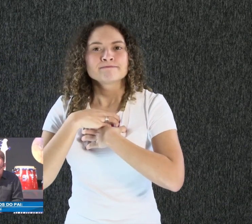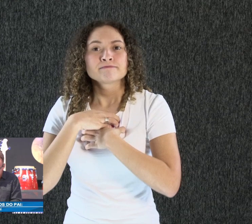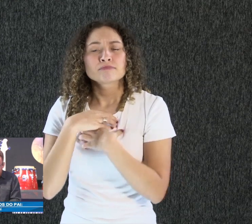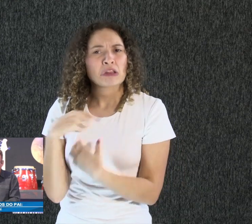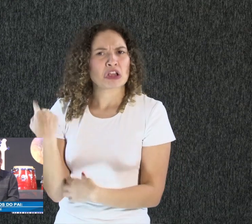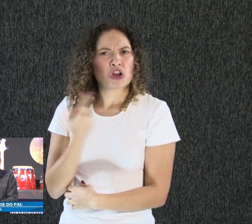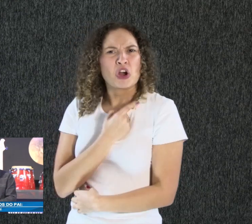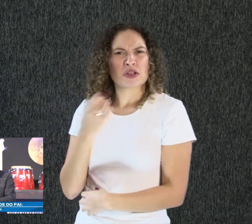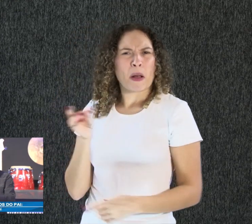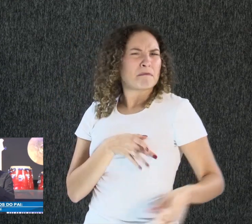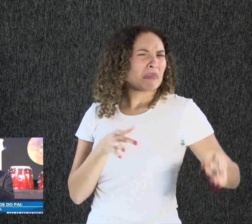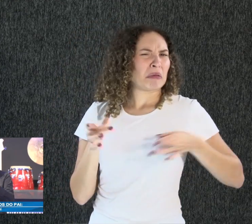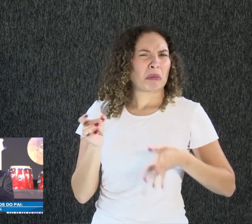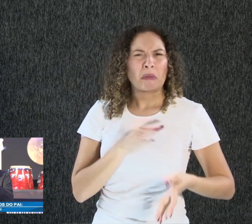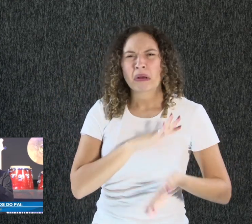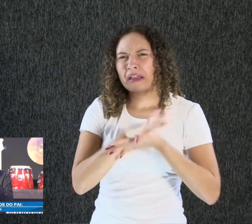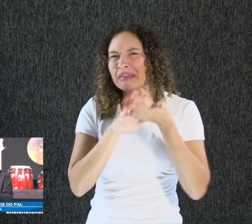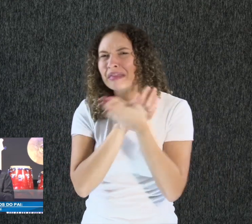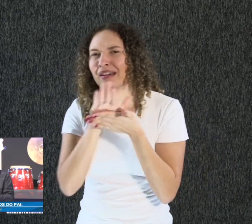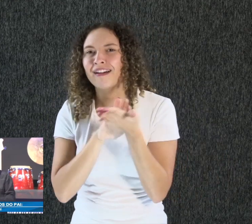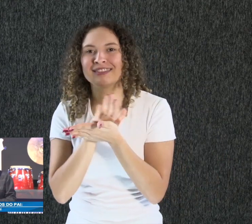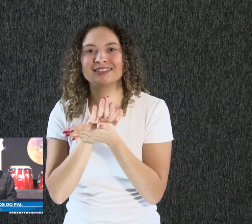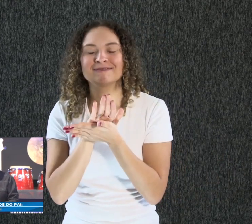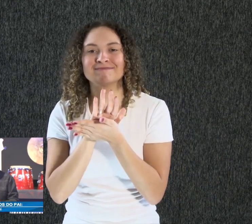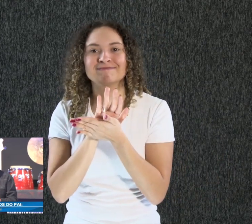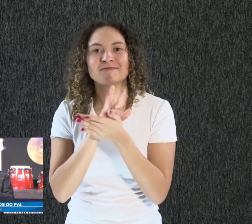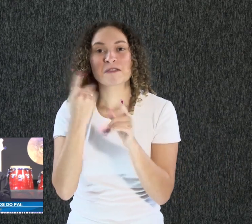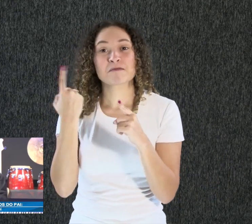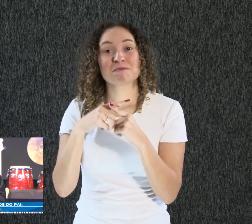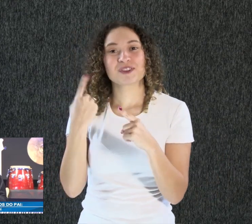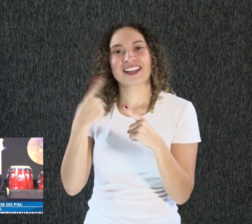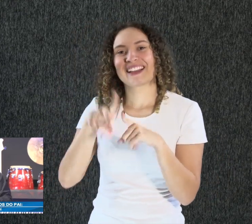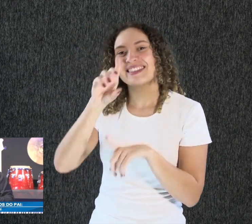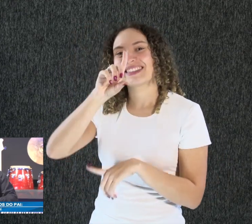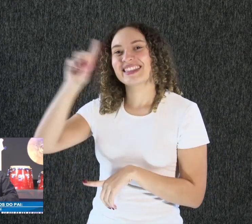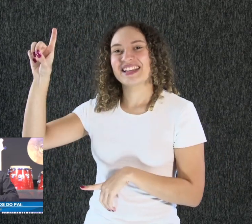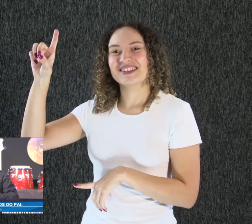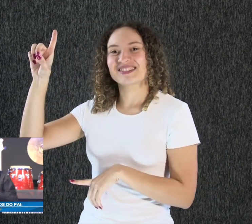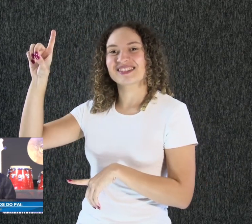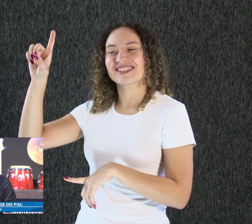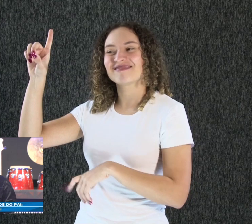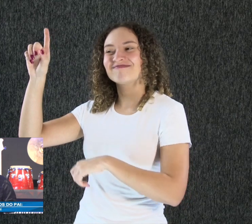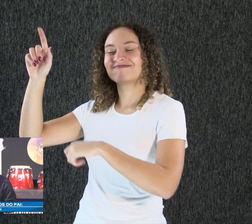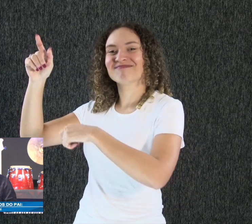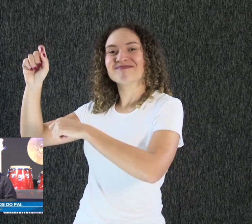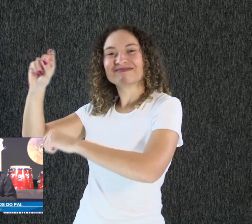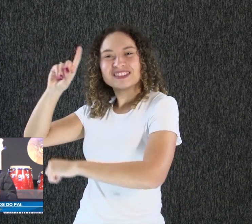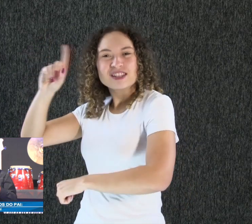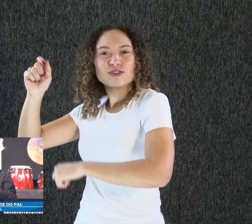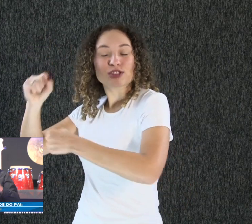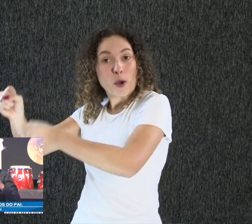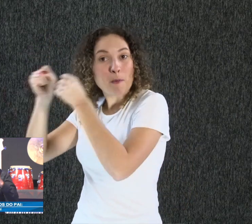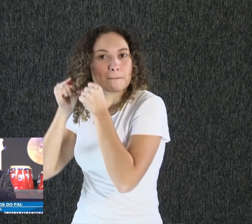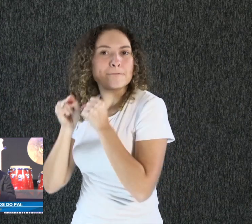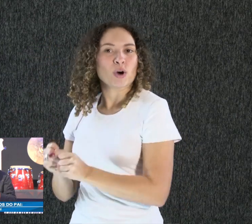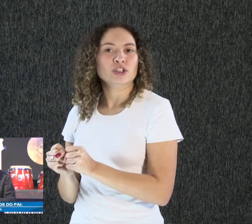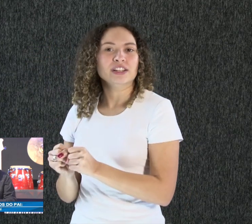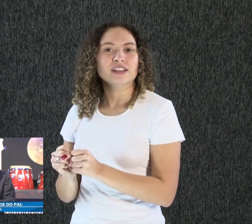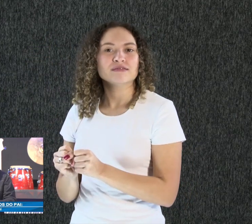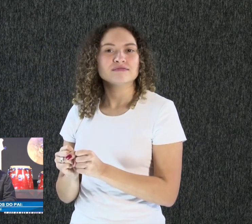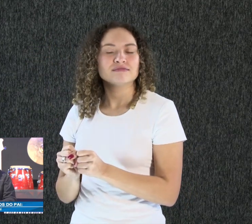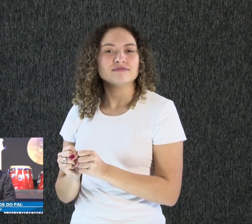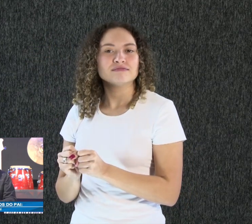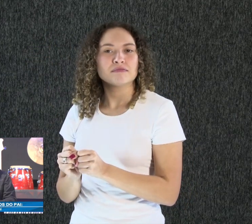Jesus Cristo, e é por isso que nós não precisamos temer, e é por isso que nós podemos nos sentir seguros, porque o nosso Deus é o El